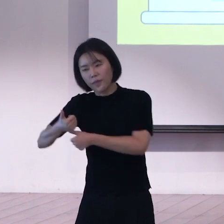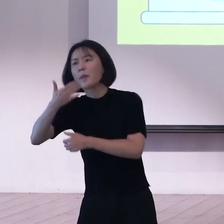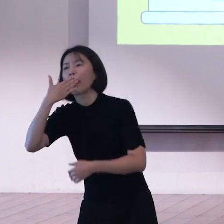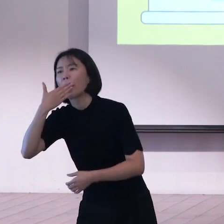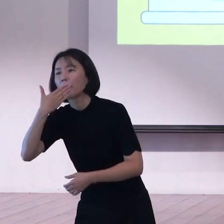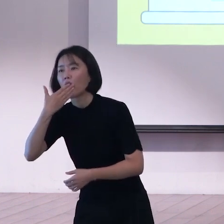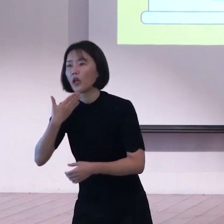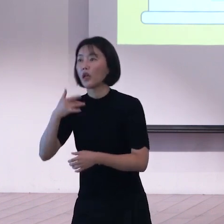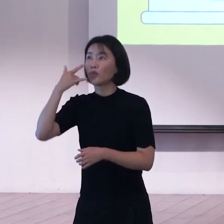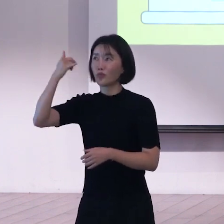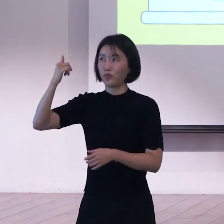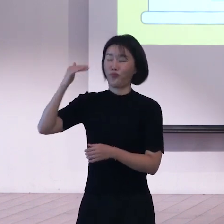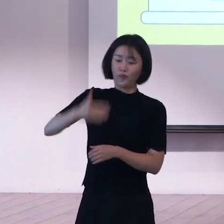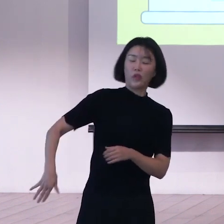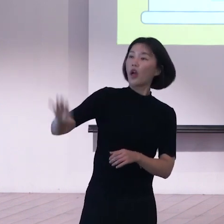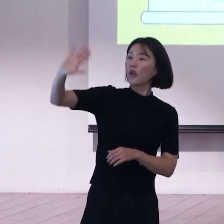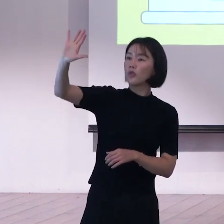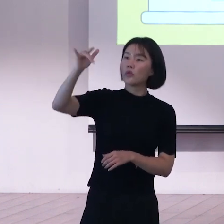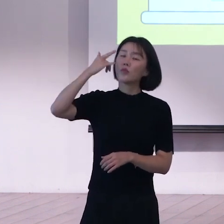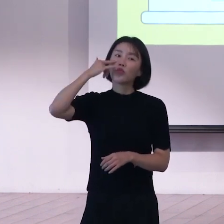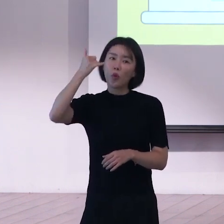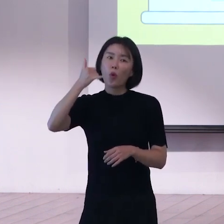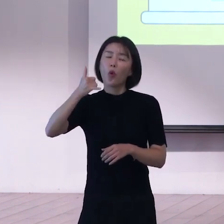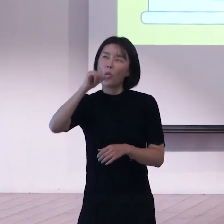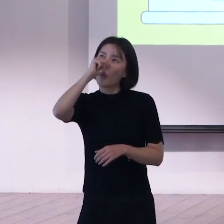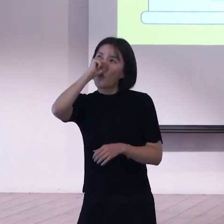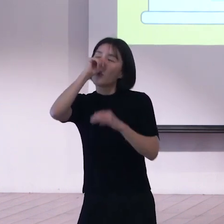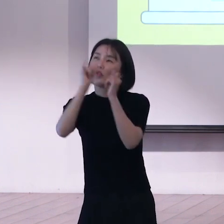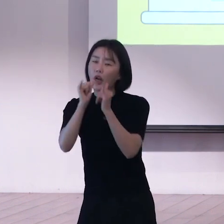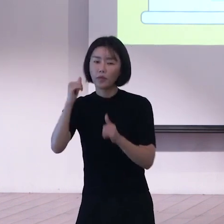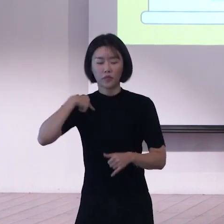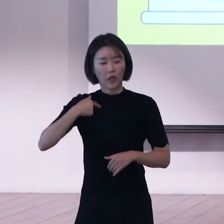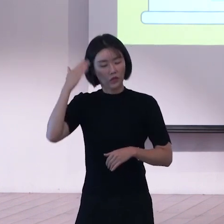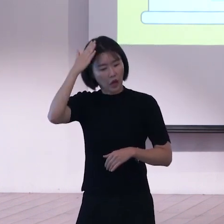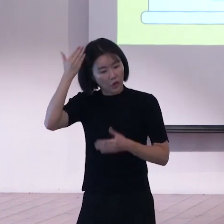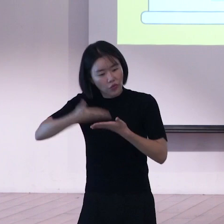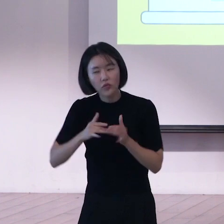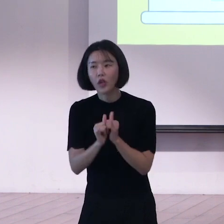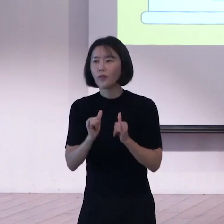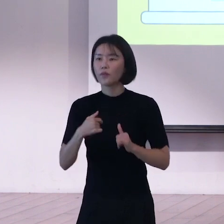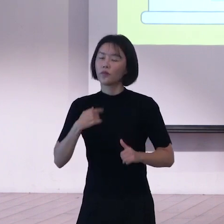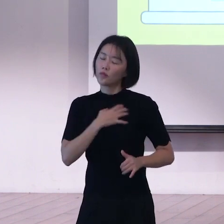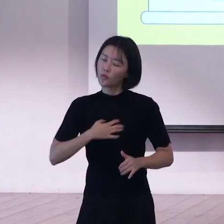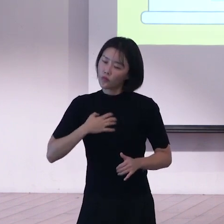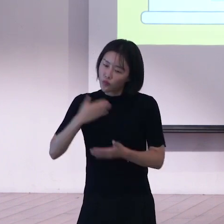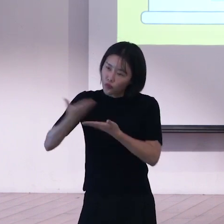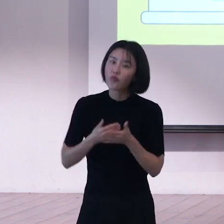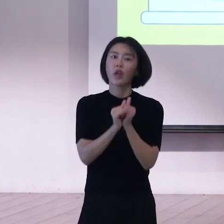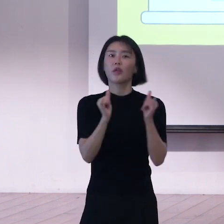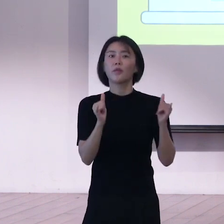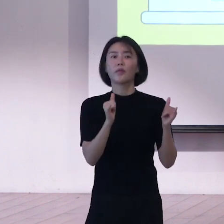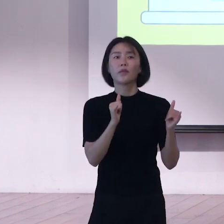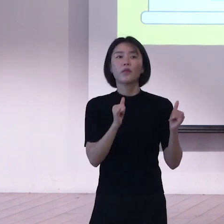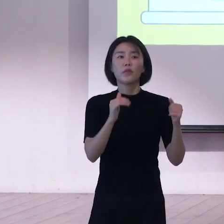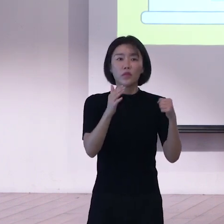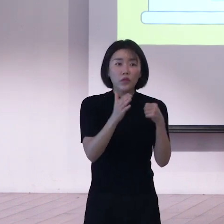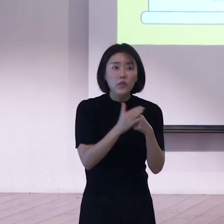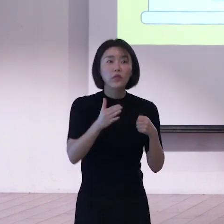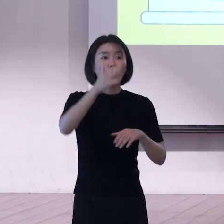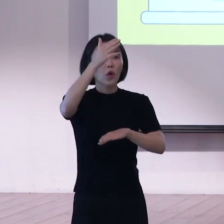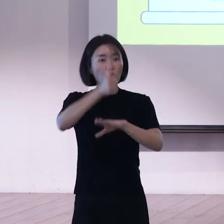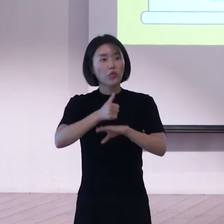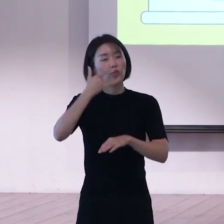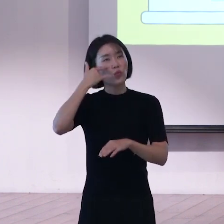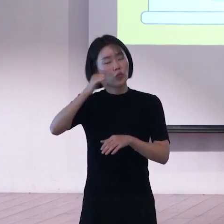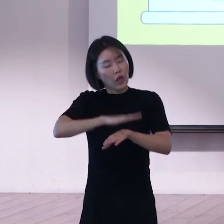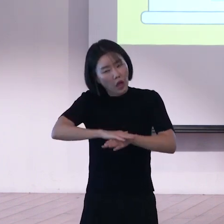부모에게 신뢰감을 쌓게 되고 그러면서 안정적으로 부모와 정서적 관계를 갖게 되면서 부모를 의존할 수 있게